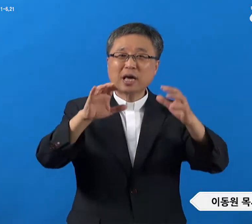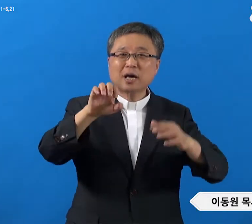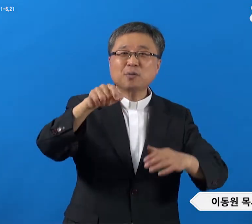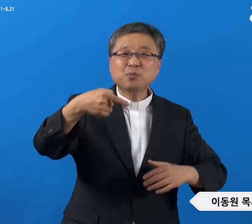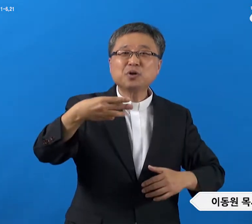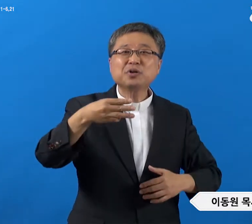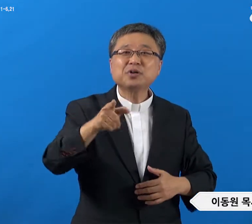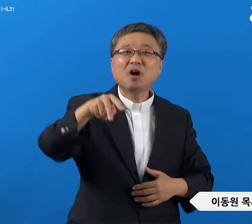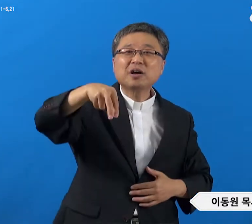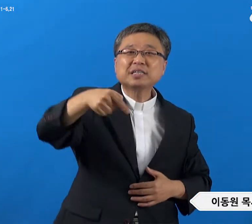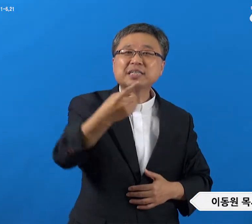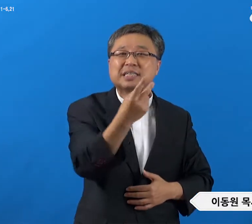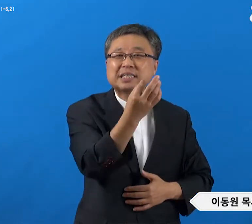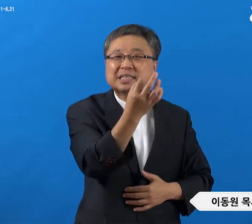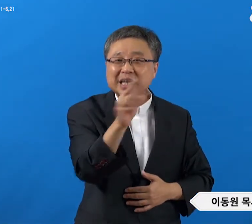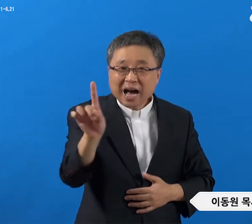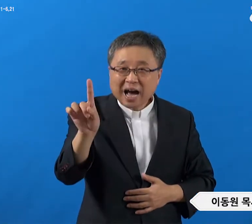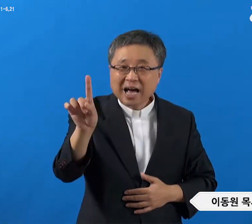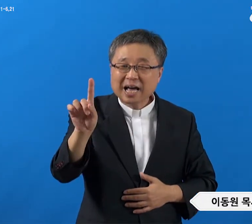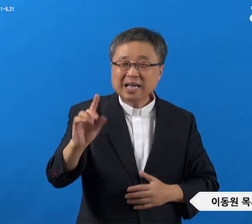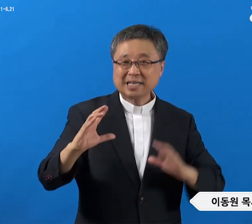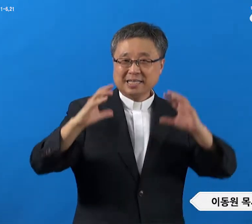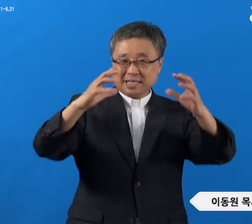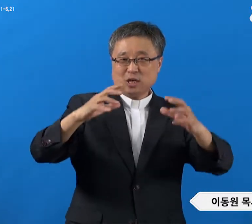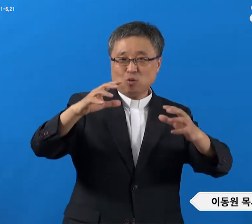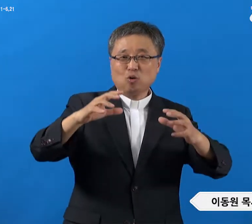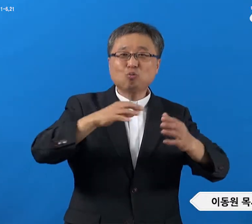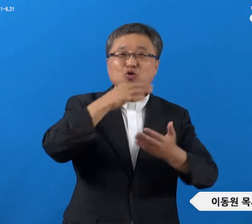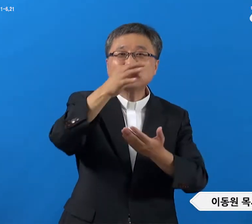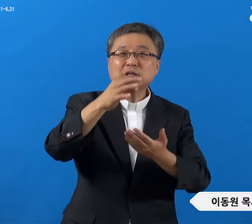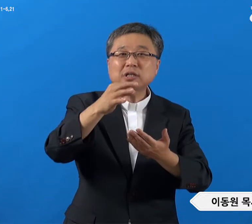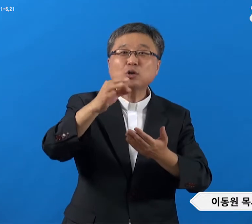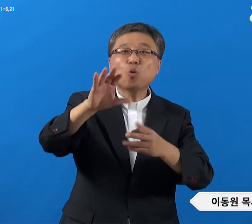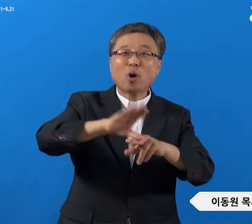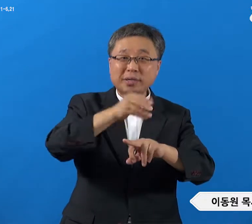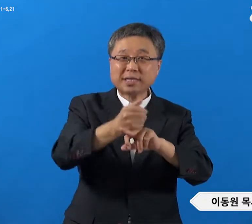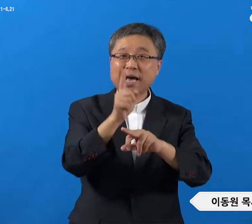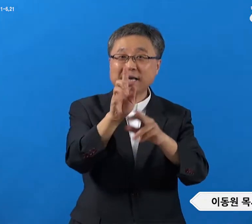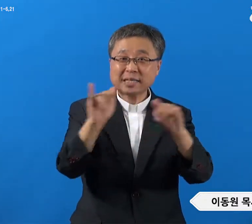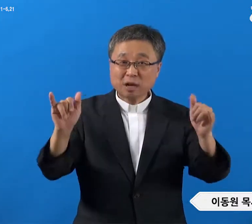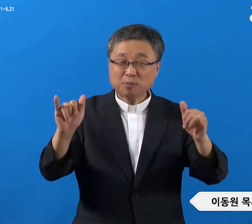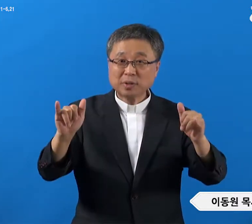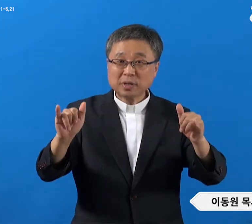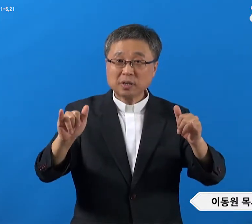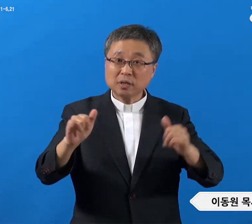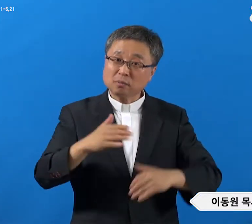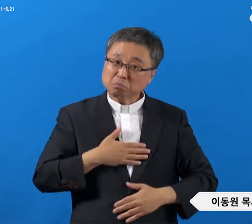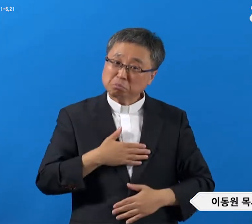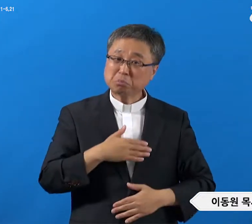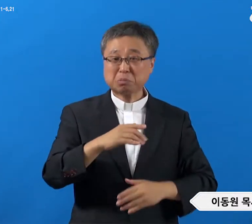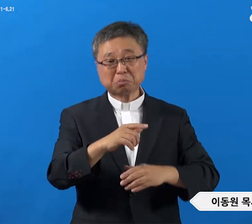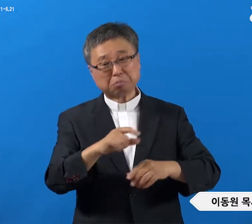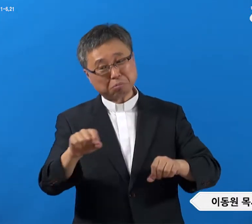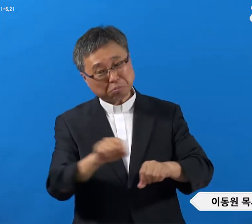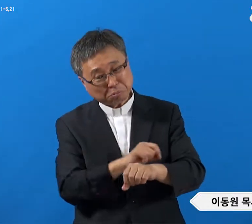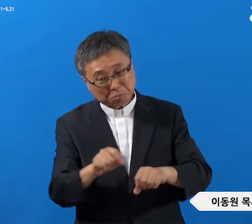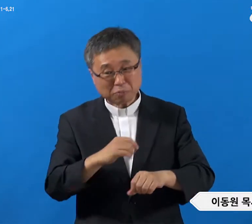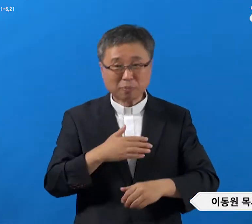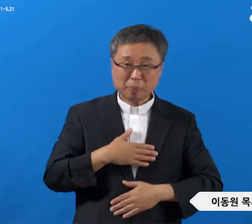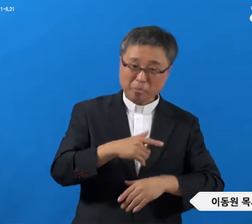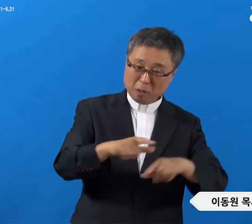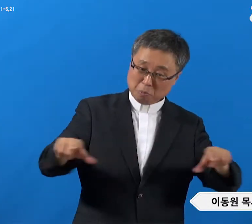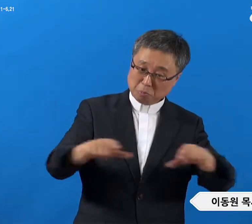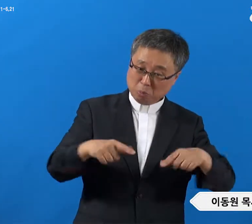프러시아 제국으로 불리워지던 시절의 이야기입니다. 프러시아의 황제 한 사람이 일종의 민간 시찰을 평범한